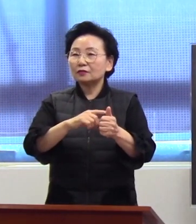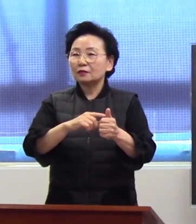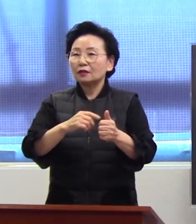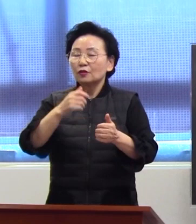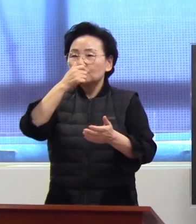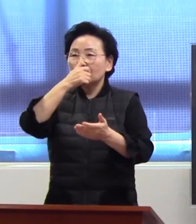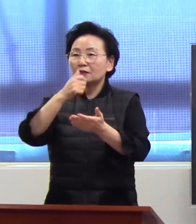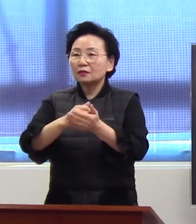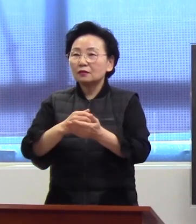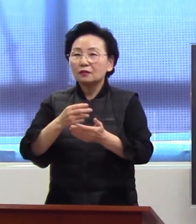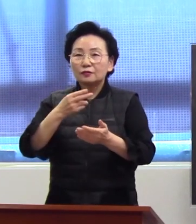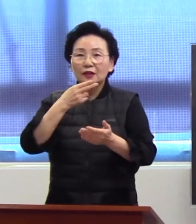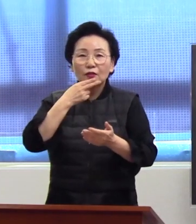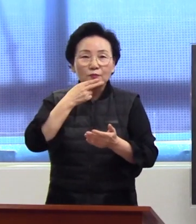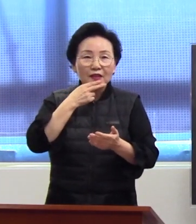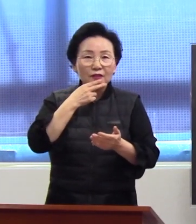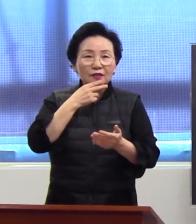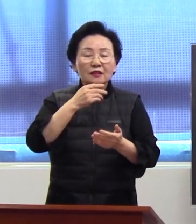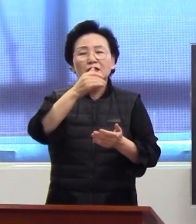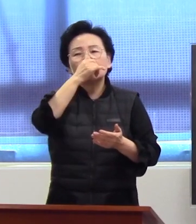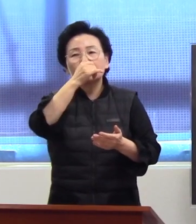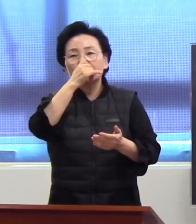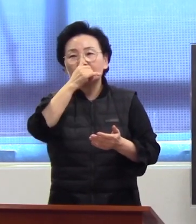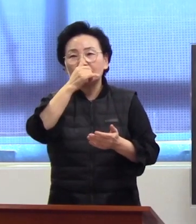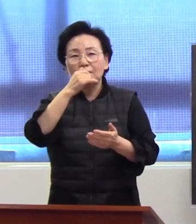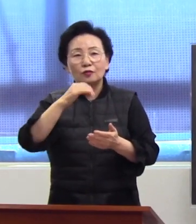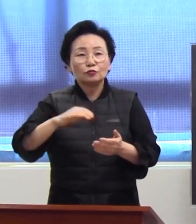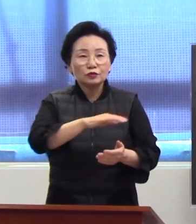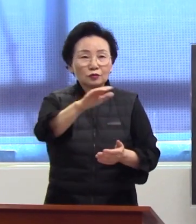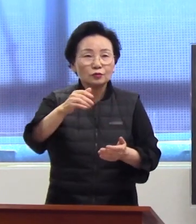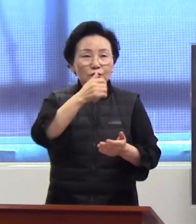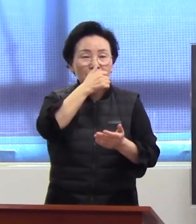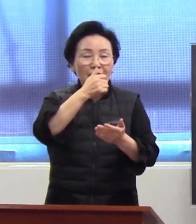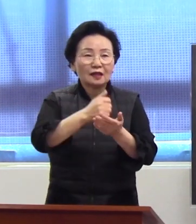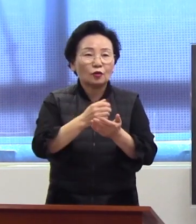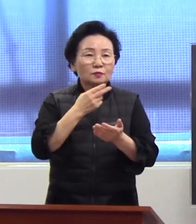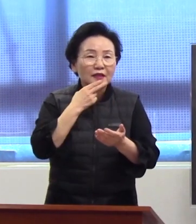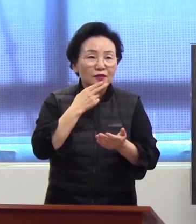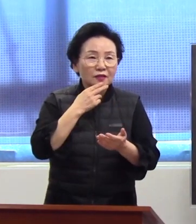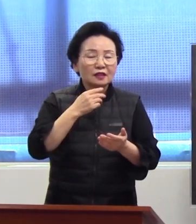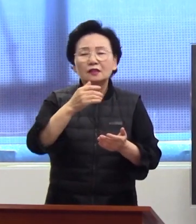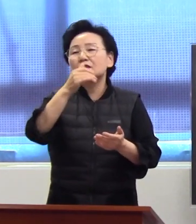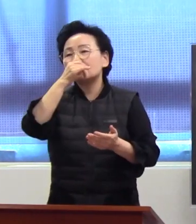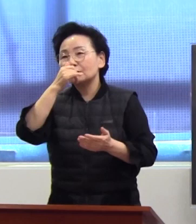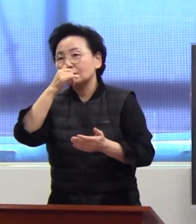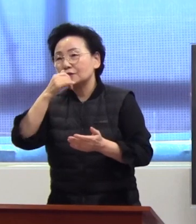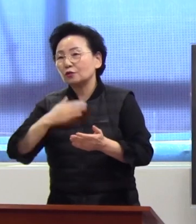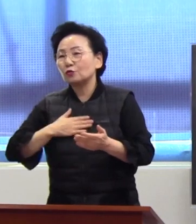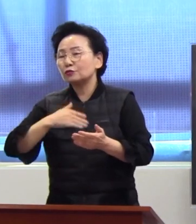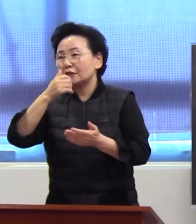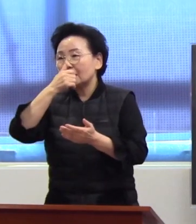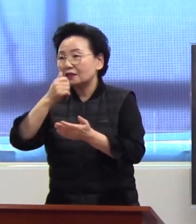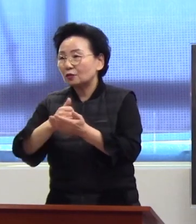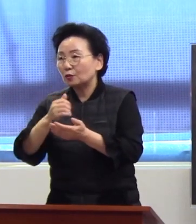남자는 죄가 없나요? 있어요. 우리도 죄가 없나요? 있어요. 저도 죄가